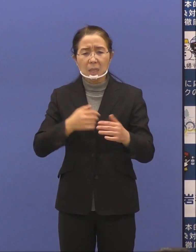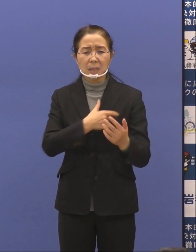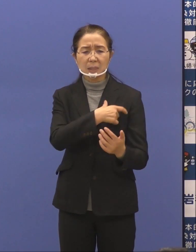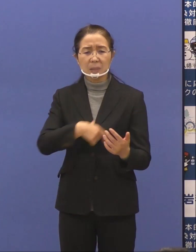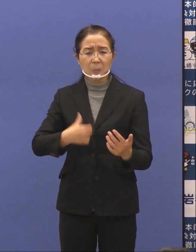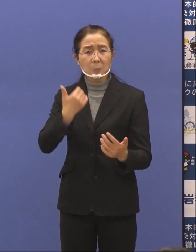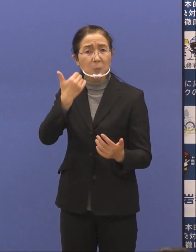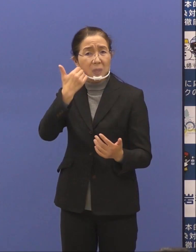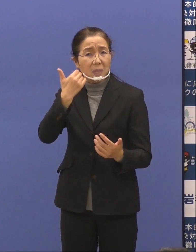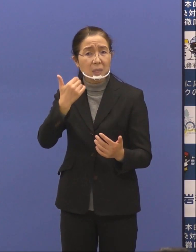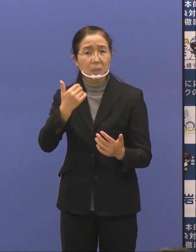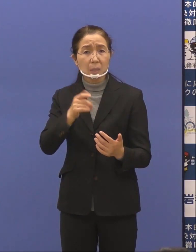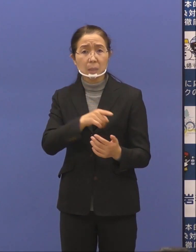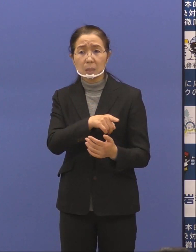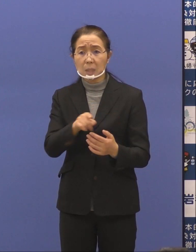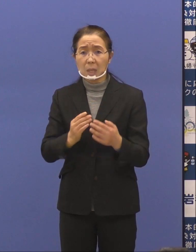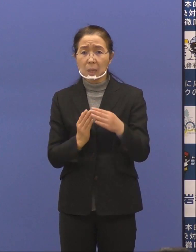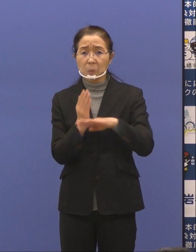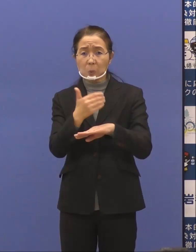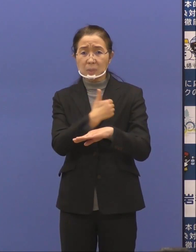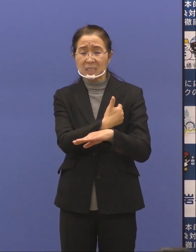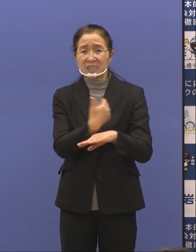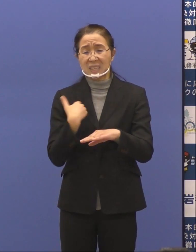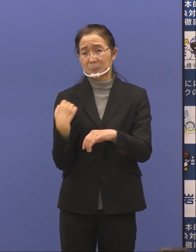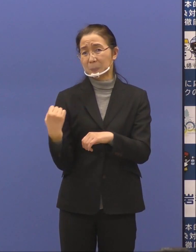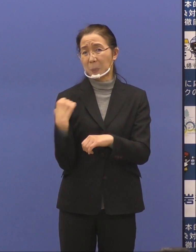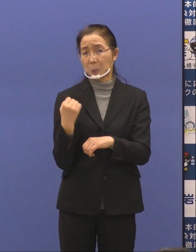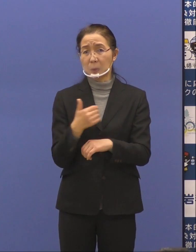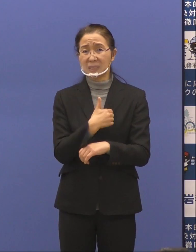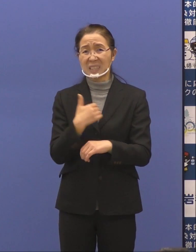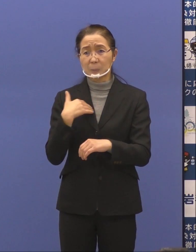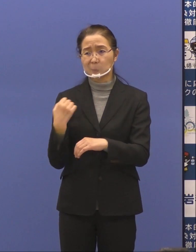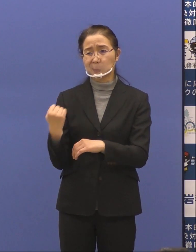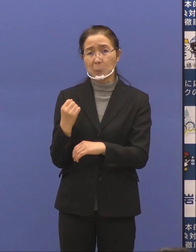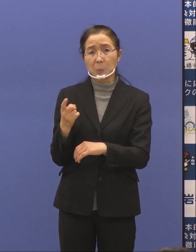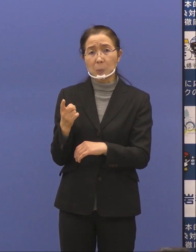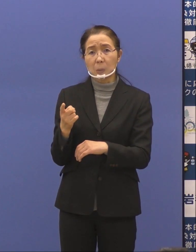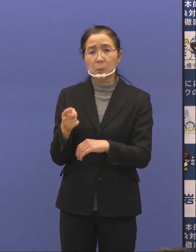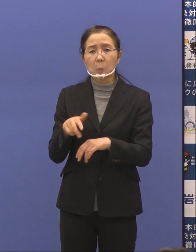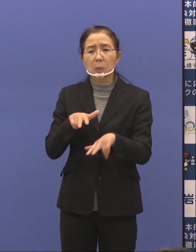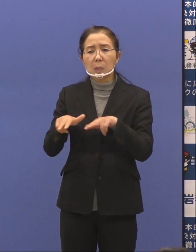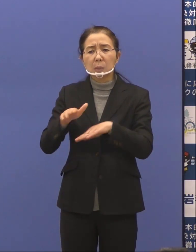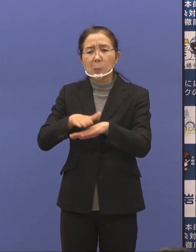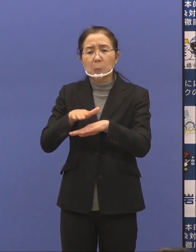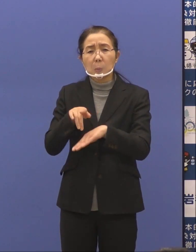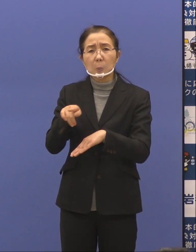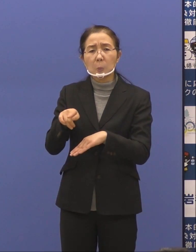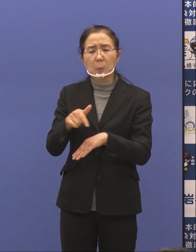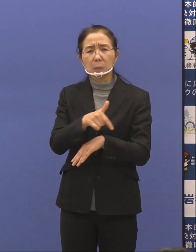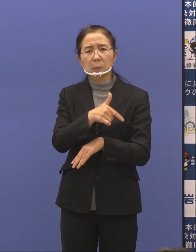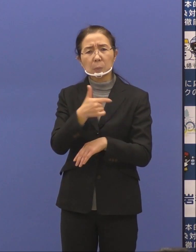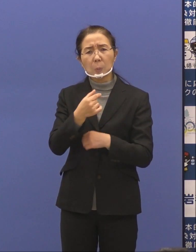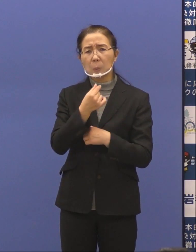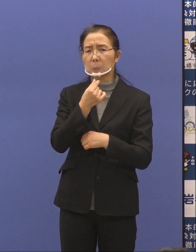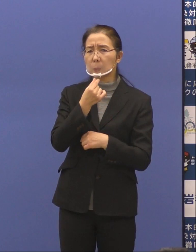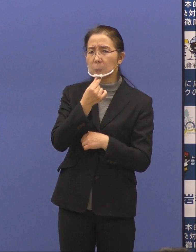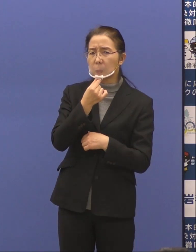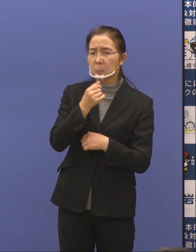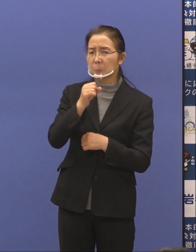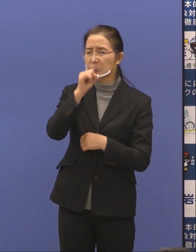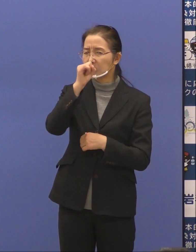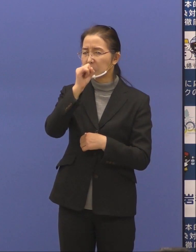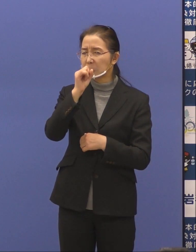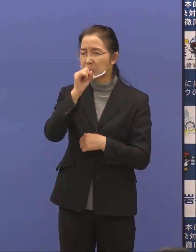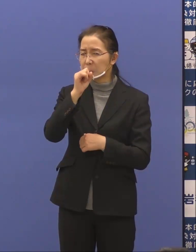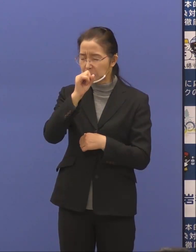どんな人でも当選させられるみたいな、そういう政治のあり方っていうのは非常に良くないと思うん